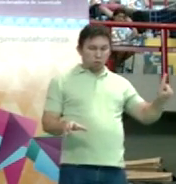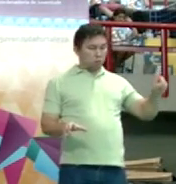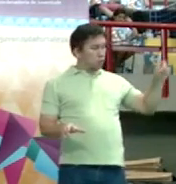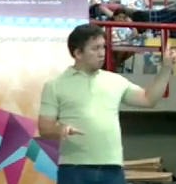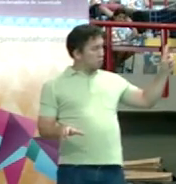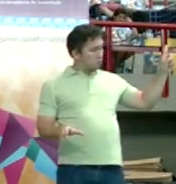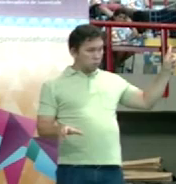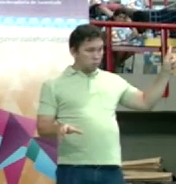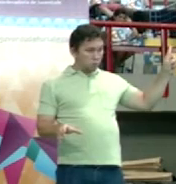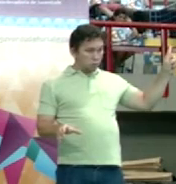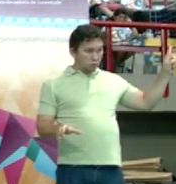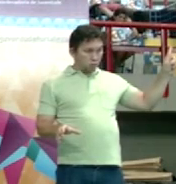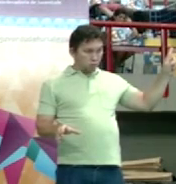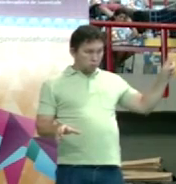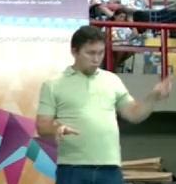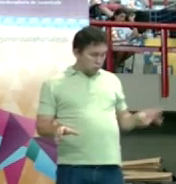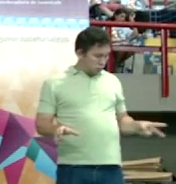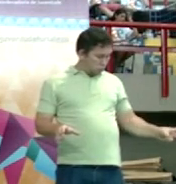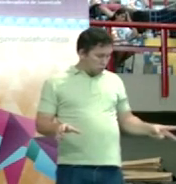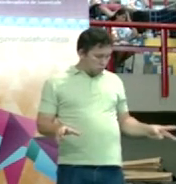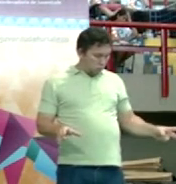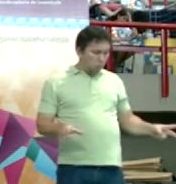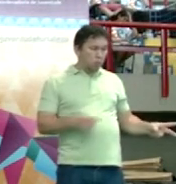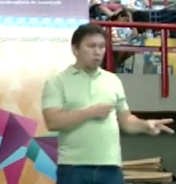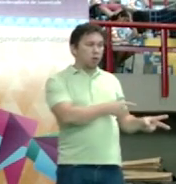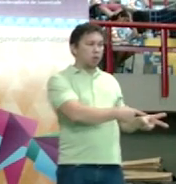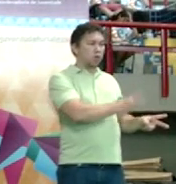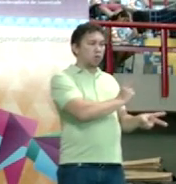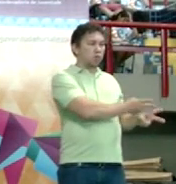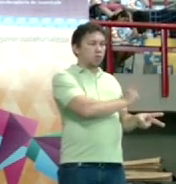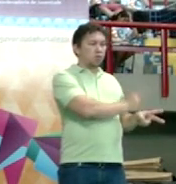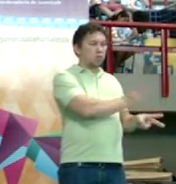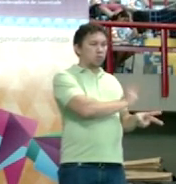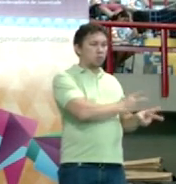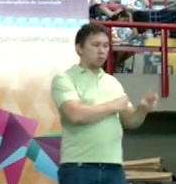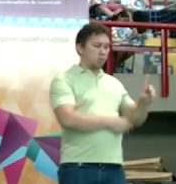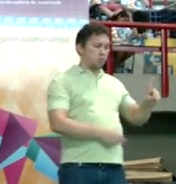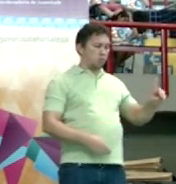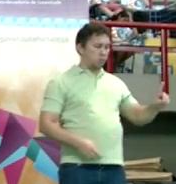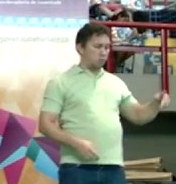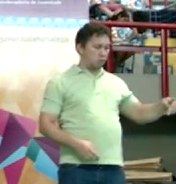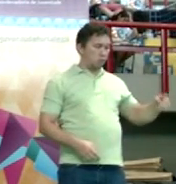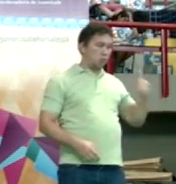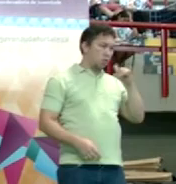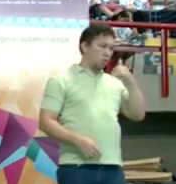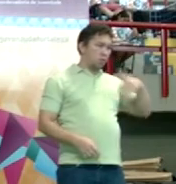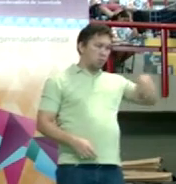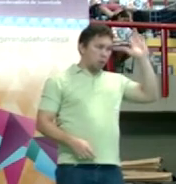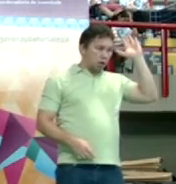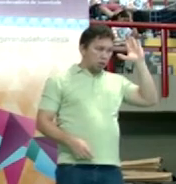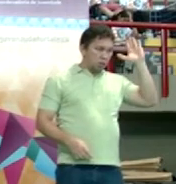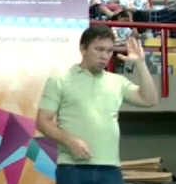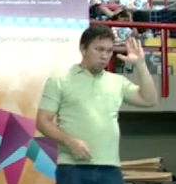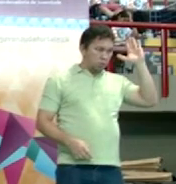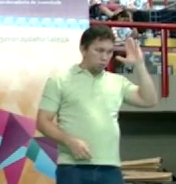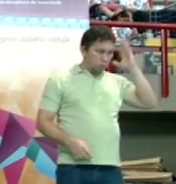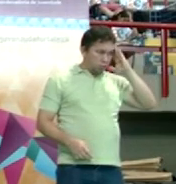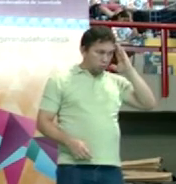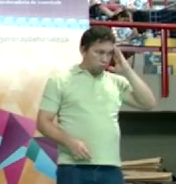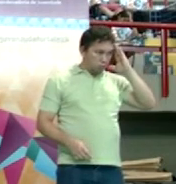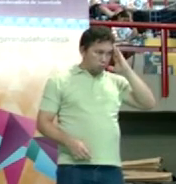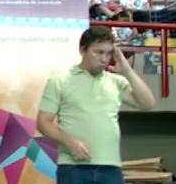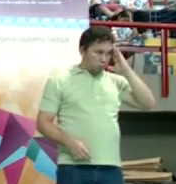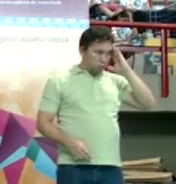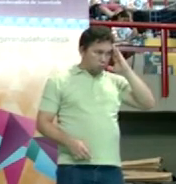tela. Se a tomada é a mesma, a DDP é constante. Quem tem maior potência, quem tem maior corrente elétrica. Foi claro? Eu estou